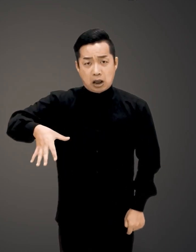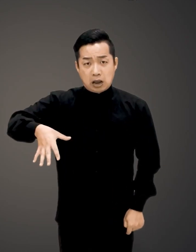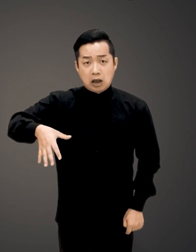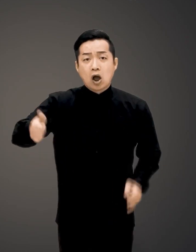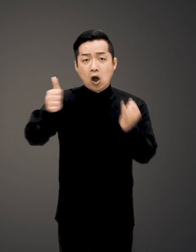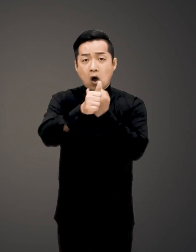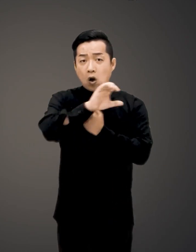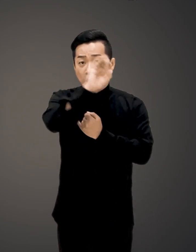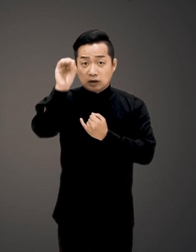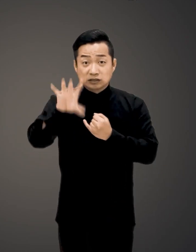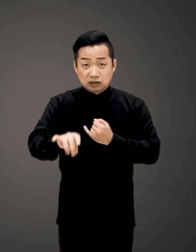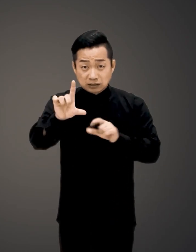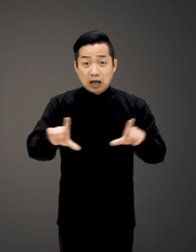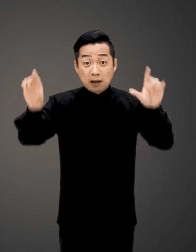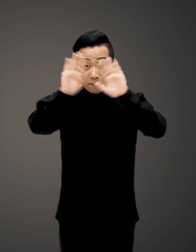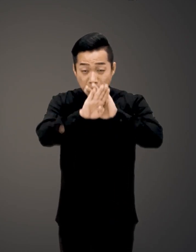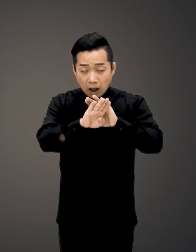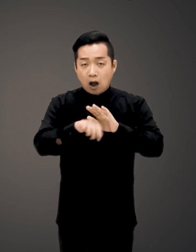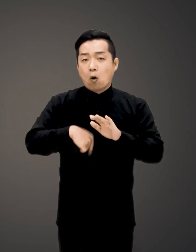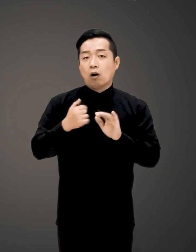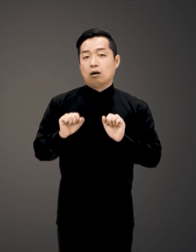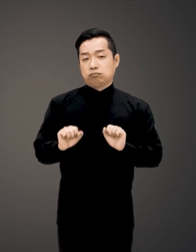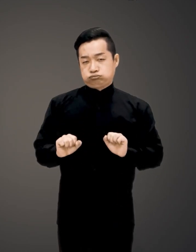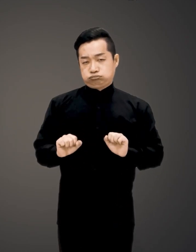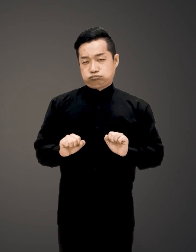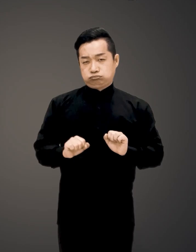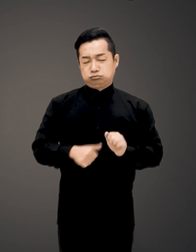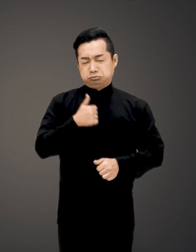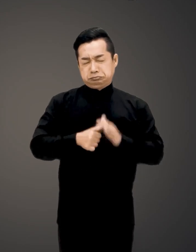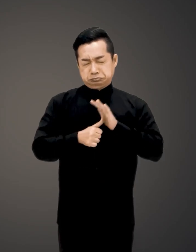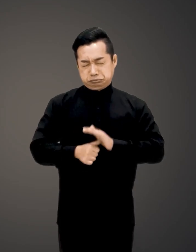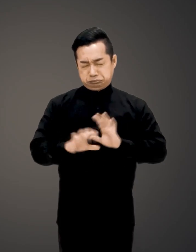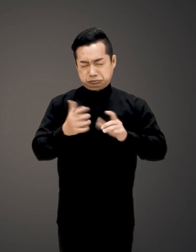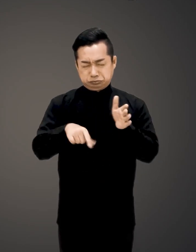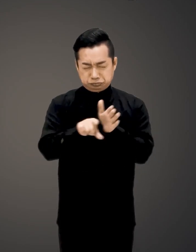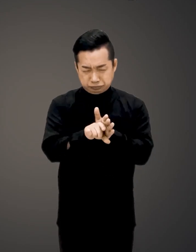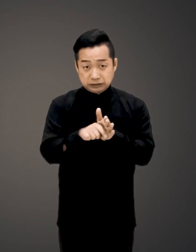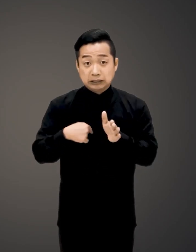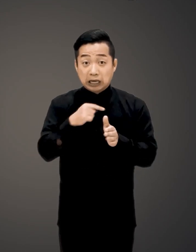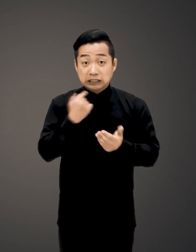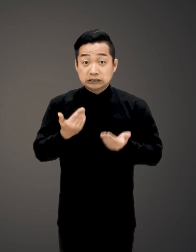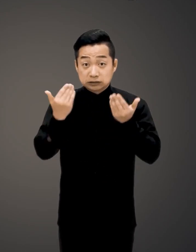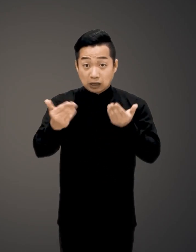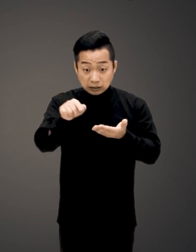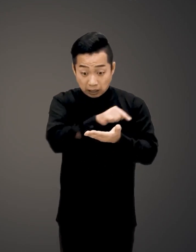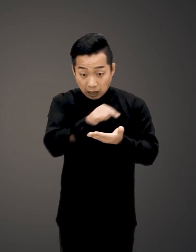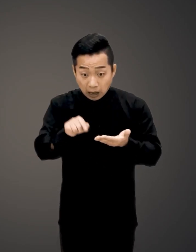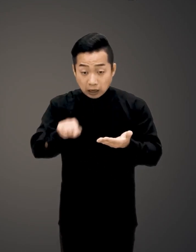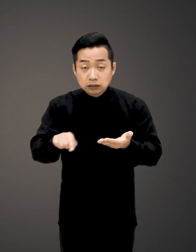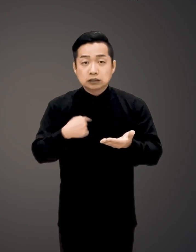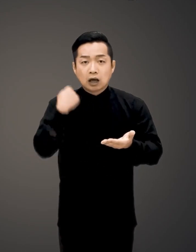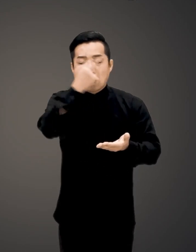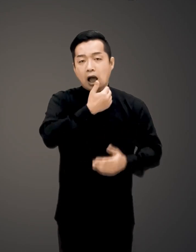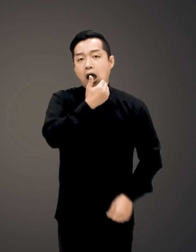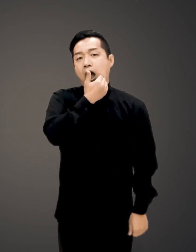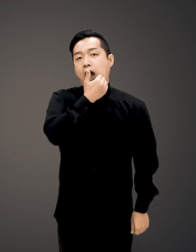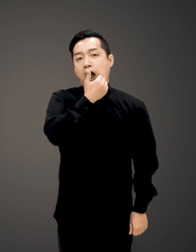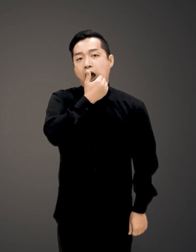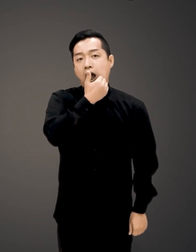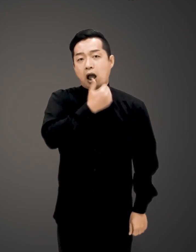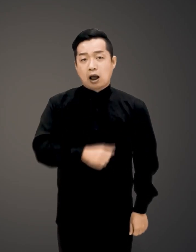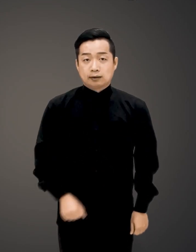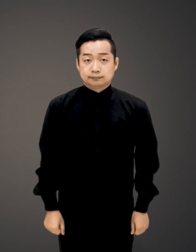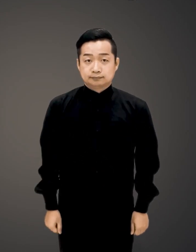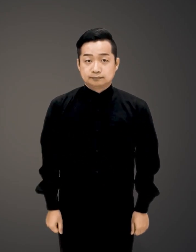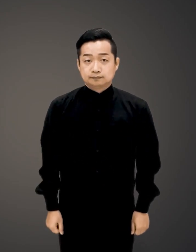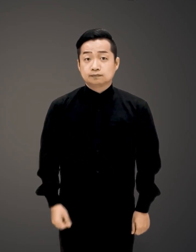채 신혼 첫날 밤 홀로 신방에 버려졌다. 울분을 참고 대국을 위해 나 자신을 희생한 대가가 이런